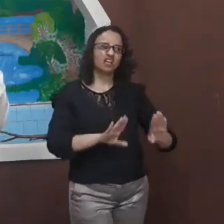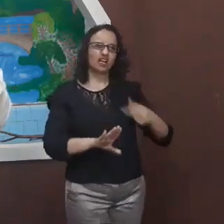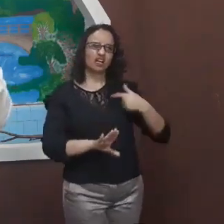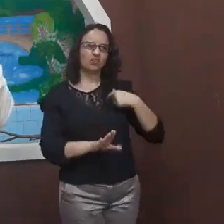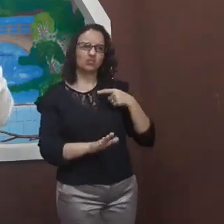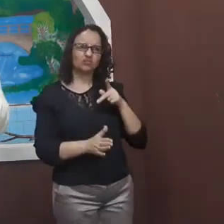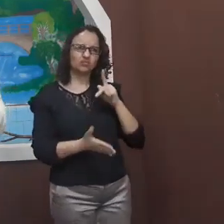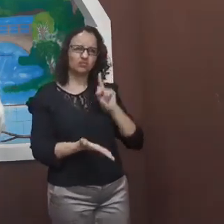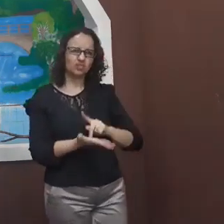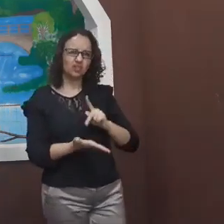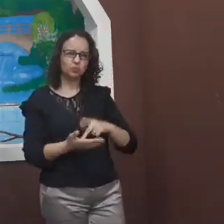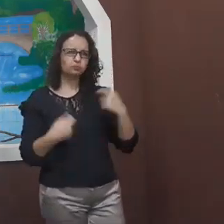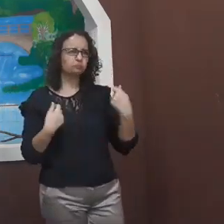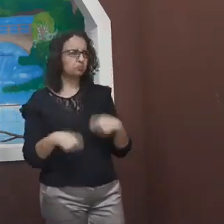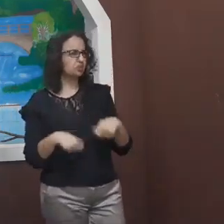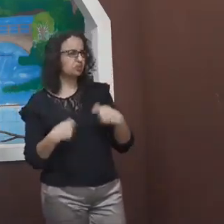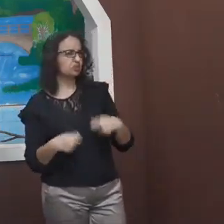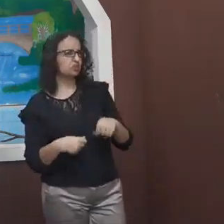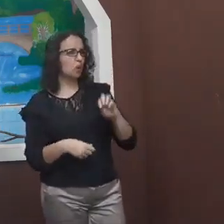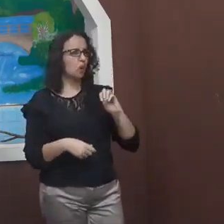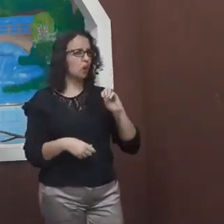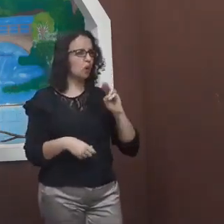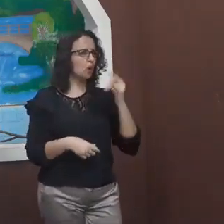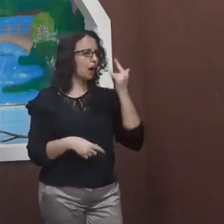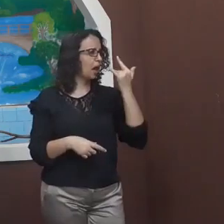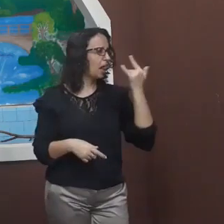estou precisando disso ou estou cobiçando?